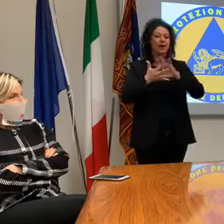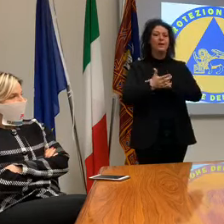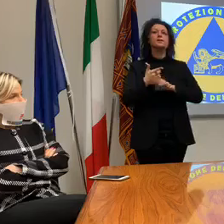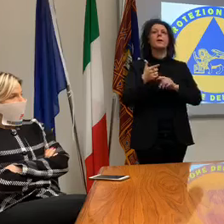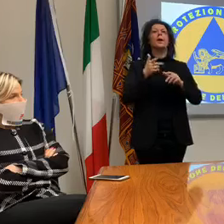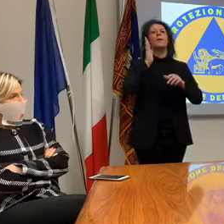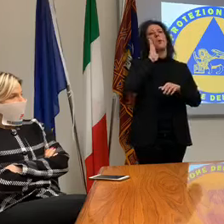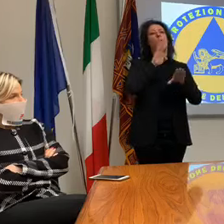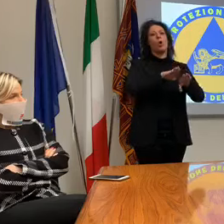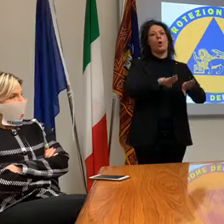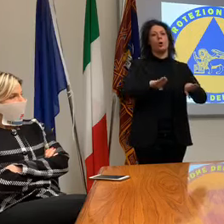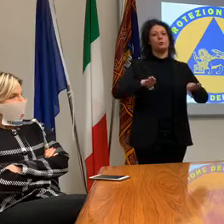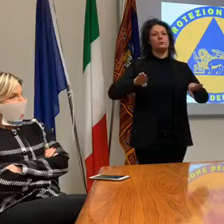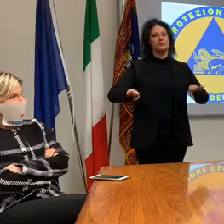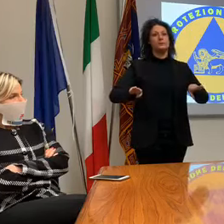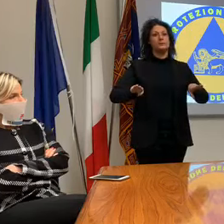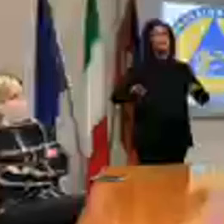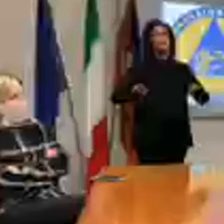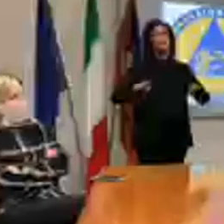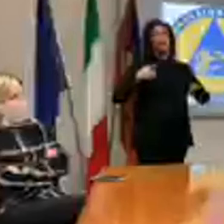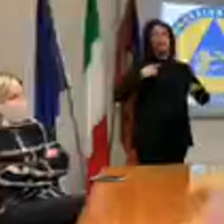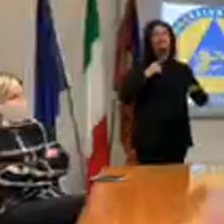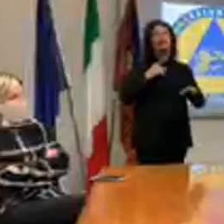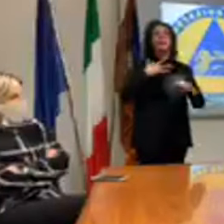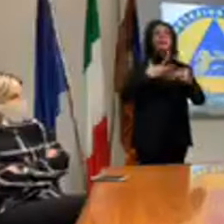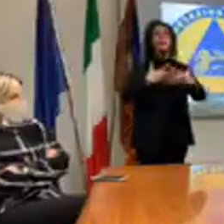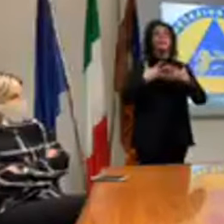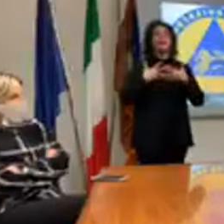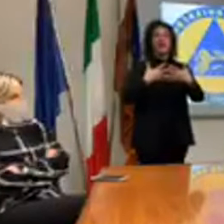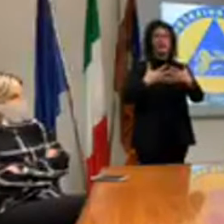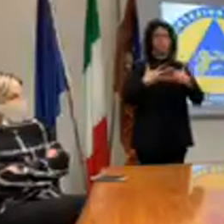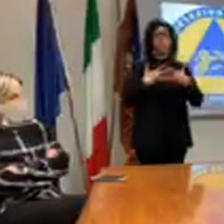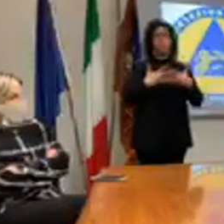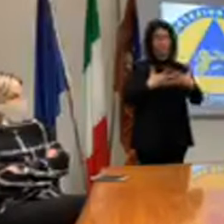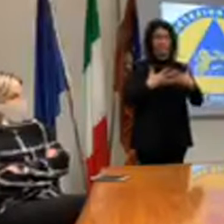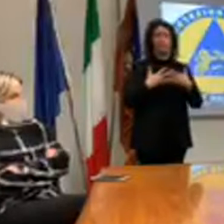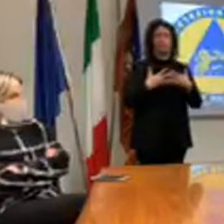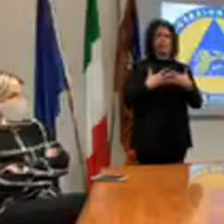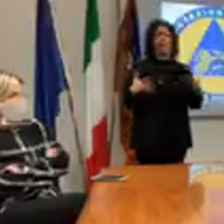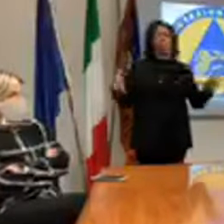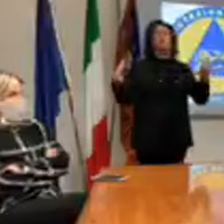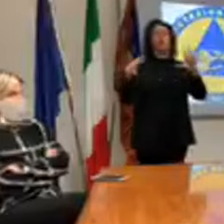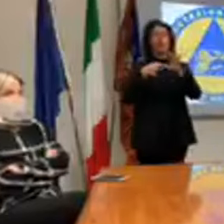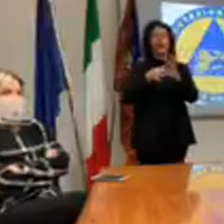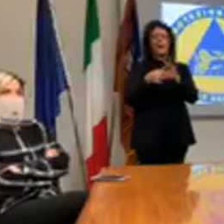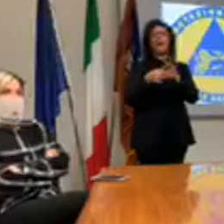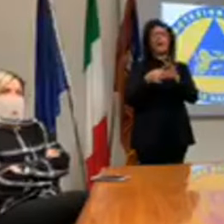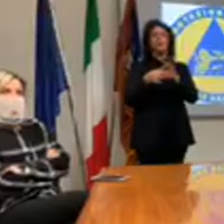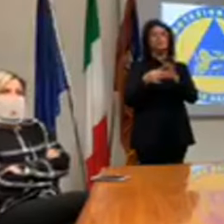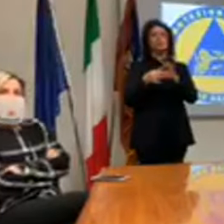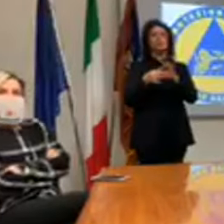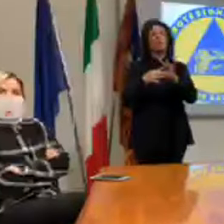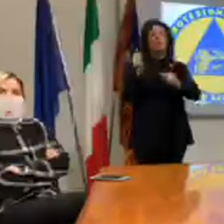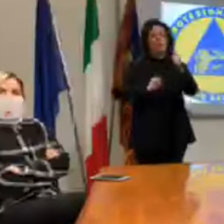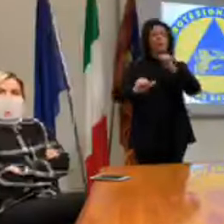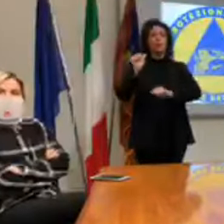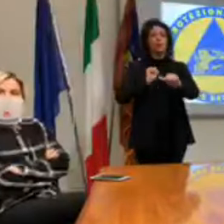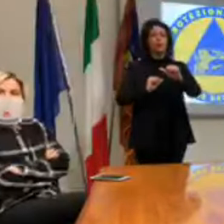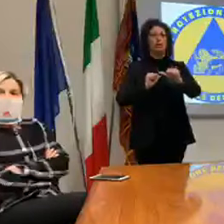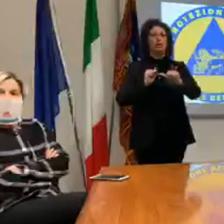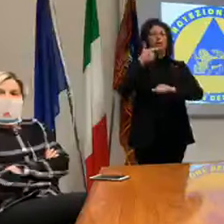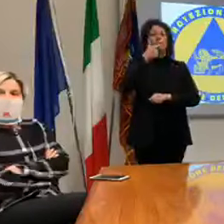agganciamo pazienti ai respiratori che sono lì fissi al tavolo operatorio, perché non possiamo permettersi di perdere neanche un